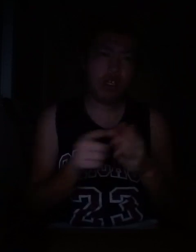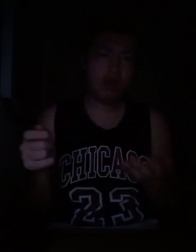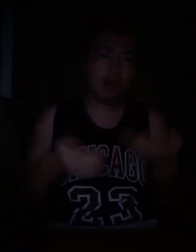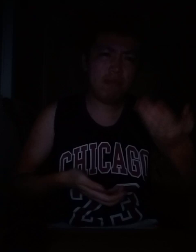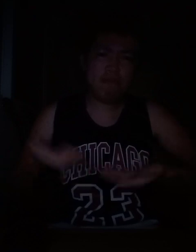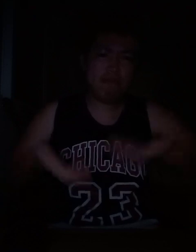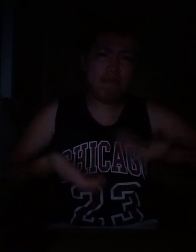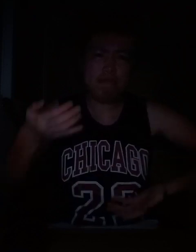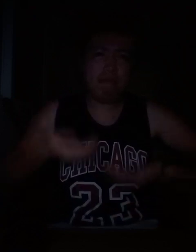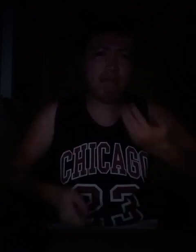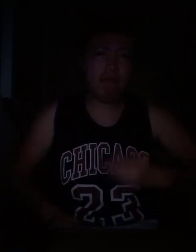바빴습니다.